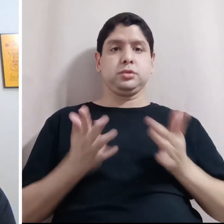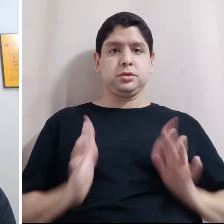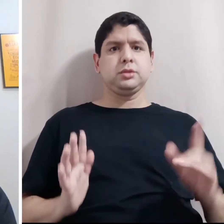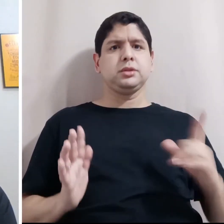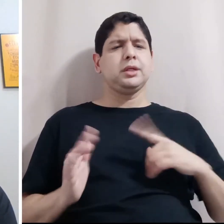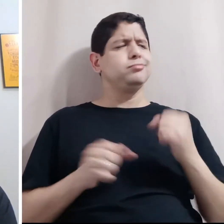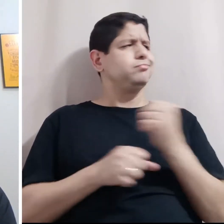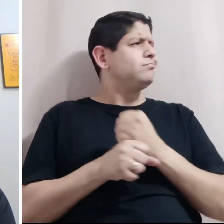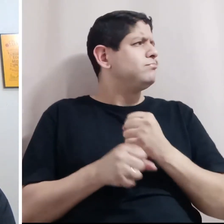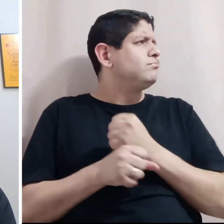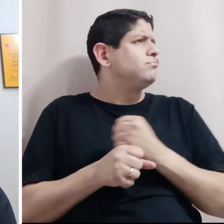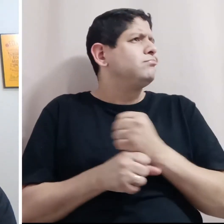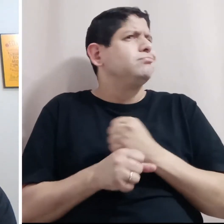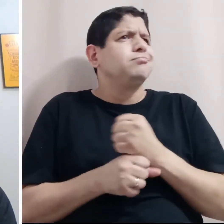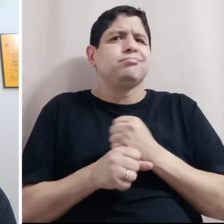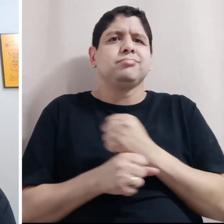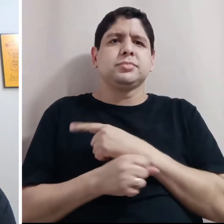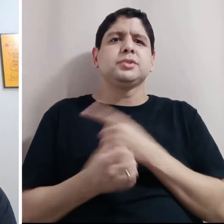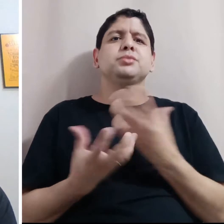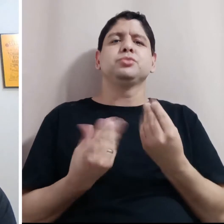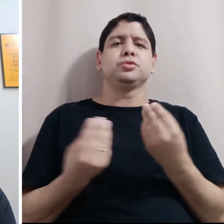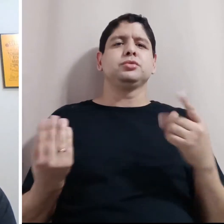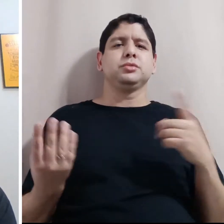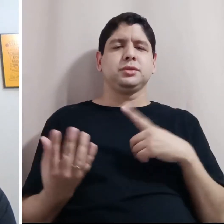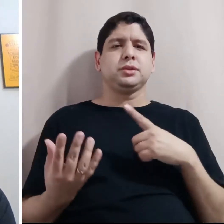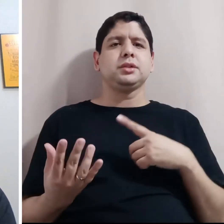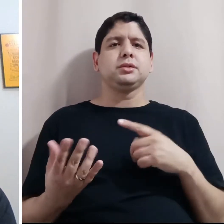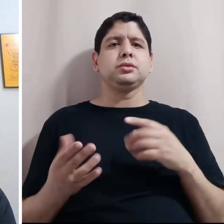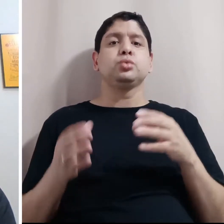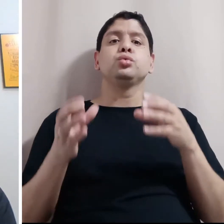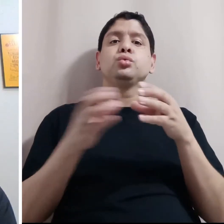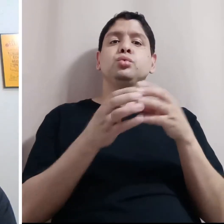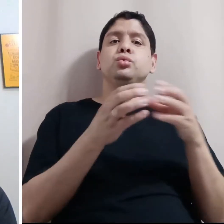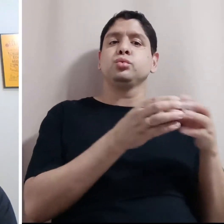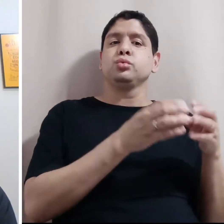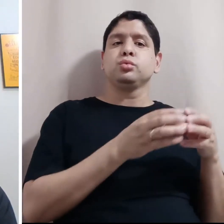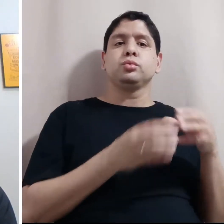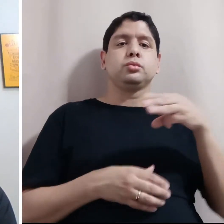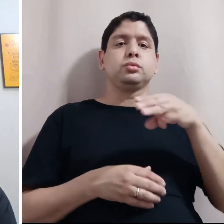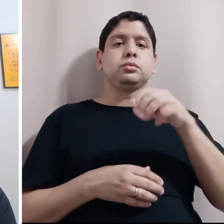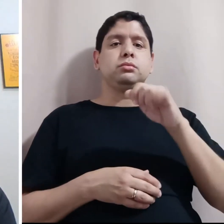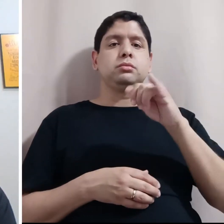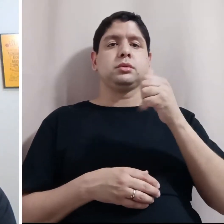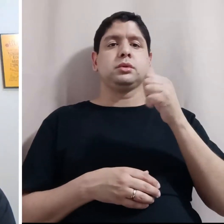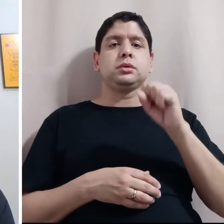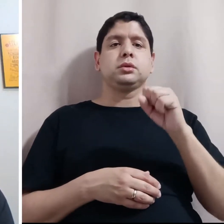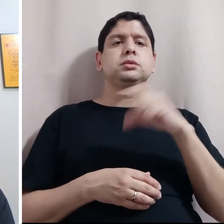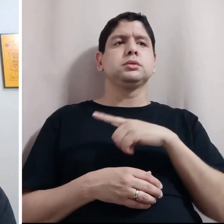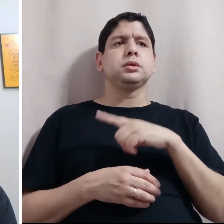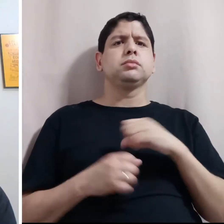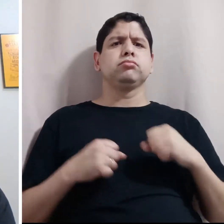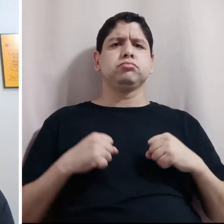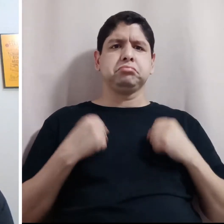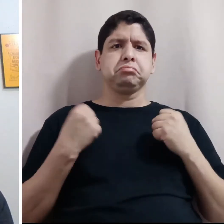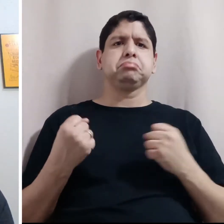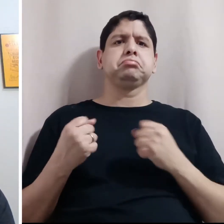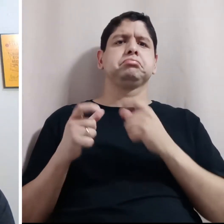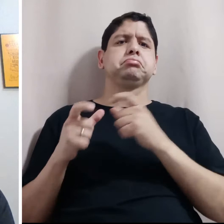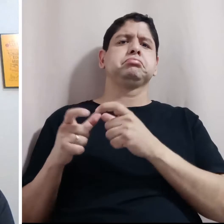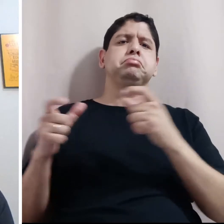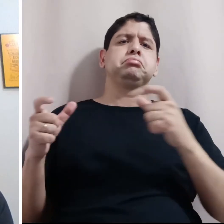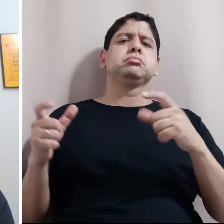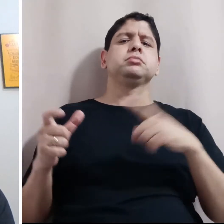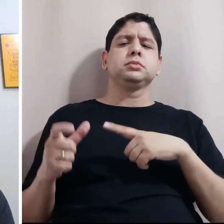antes de Cristo, ou seja, bastante tempo atrás, há muitos séculos atrás, os maias, então, já estavam,